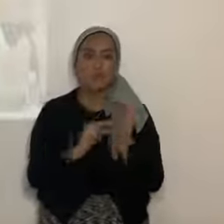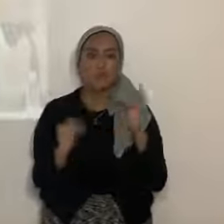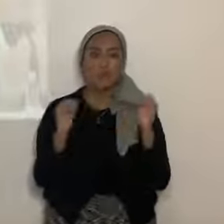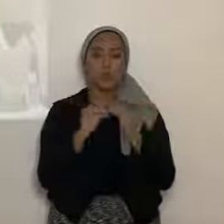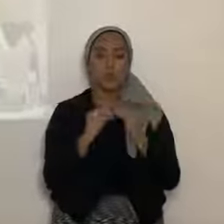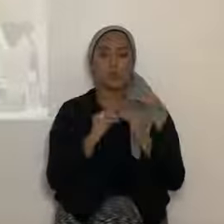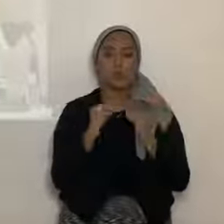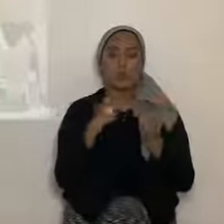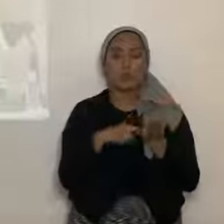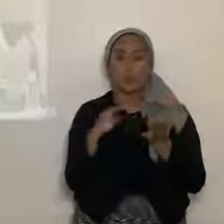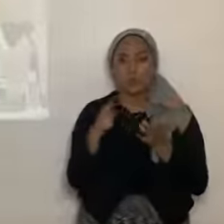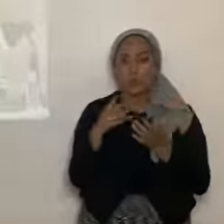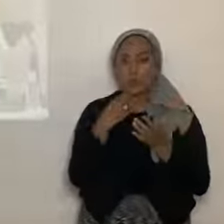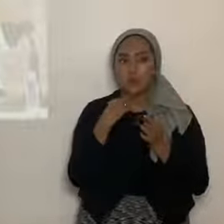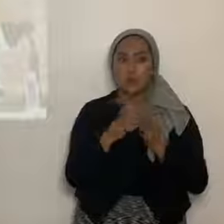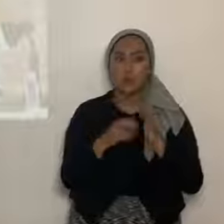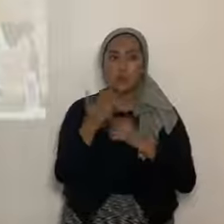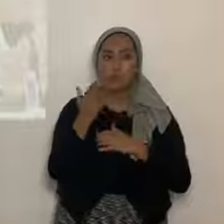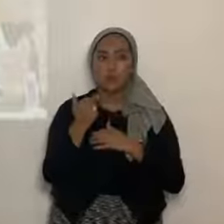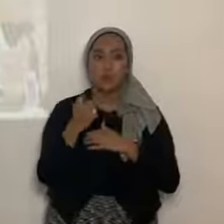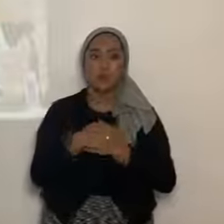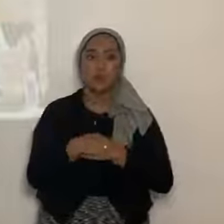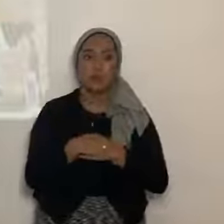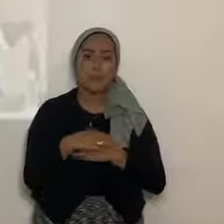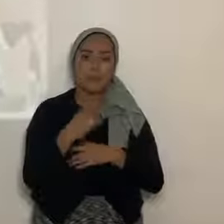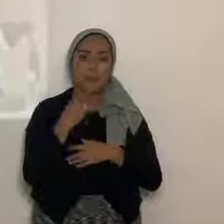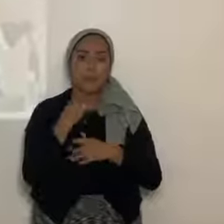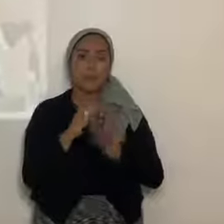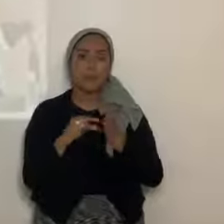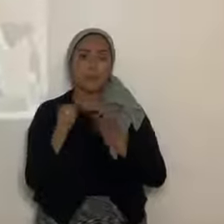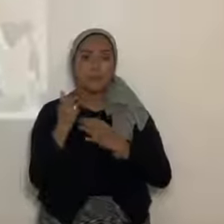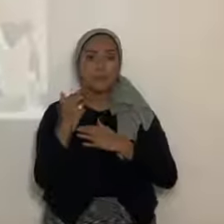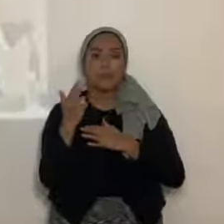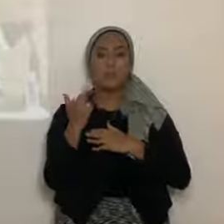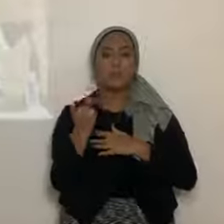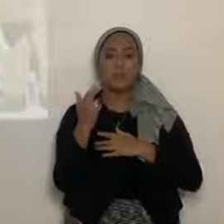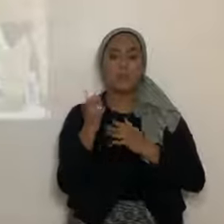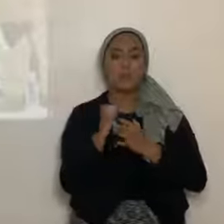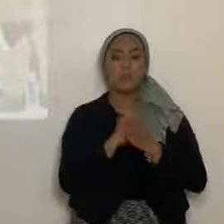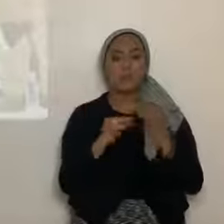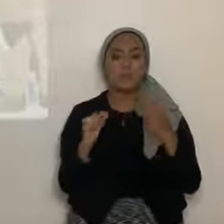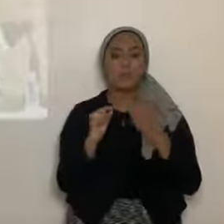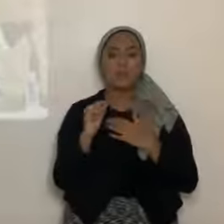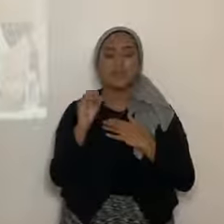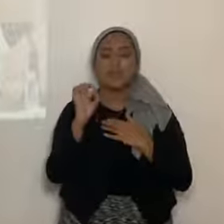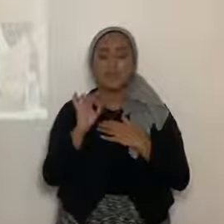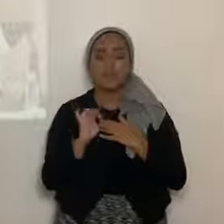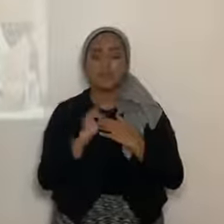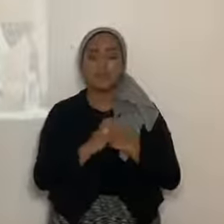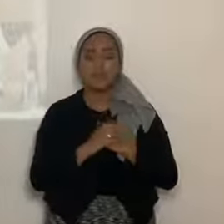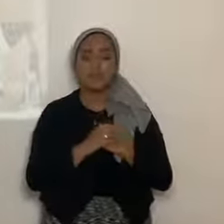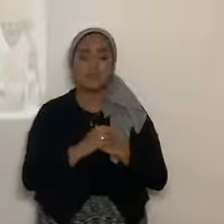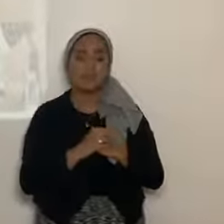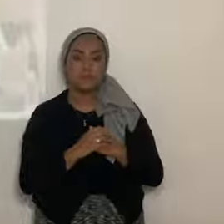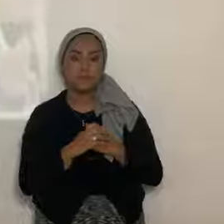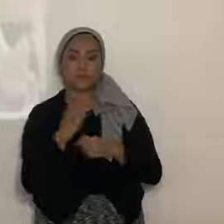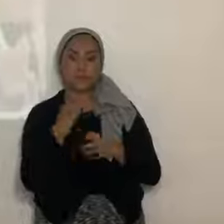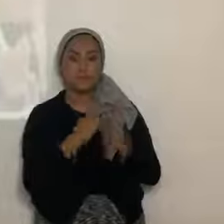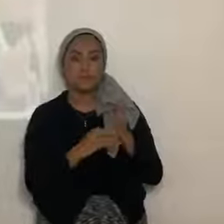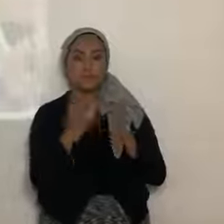a Hebreos 13, vamos para allá. Hebreos 13, verso 8. Hebreos 13, verso